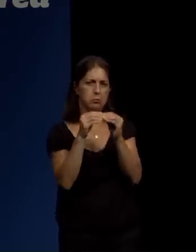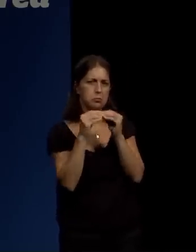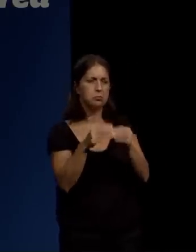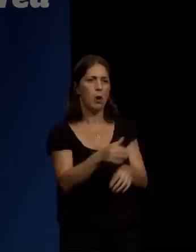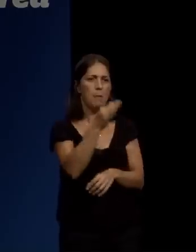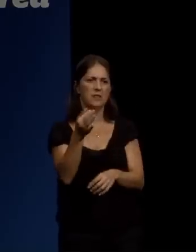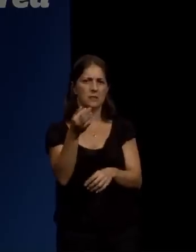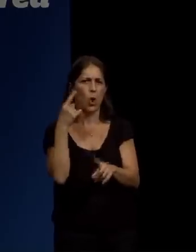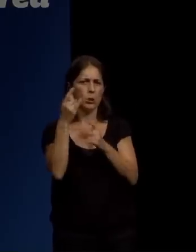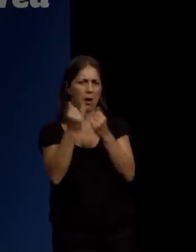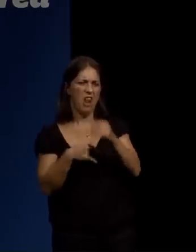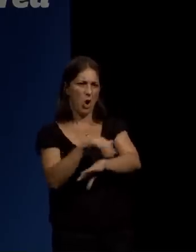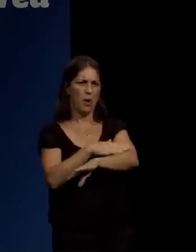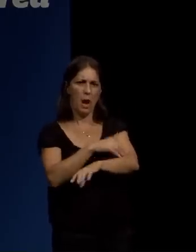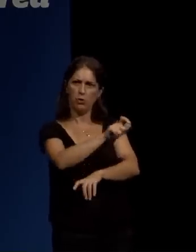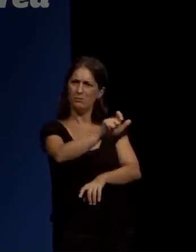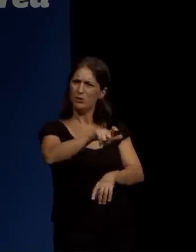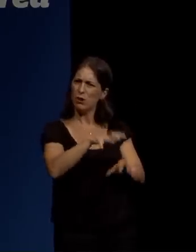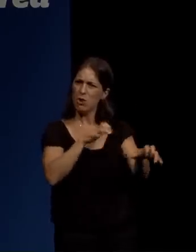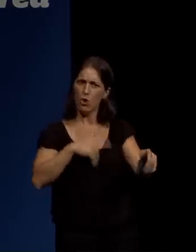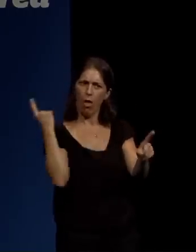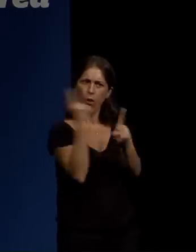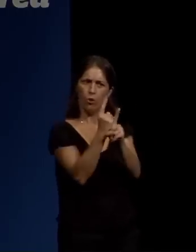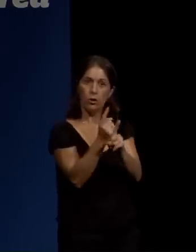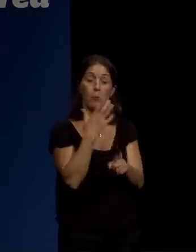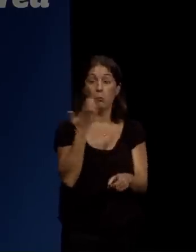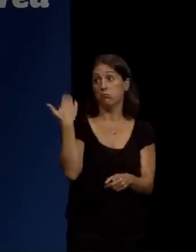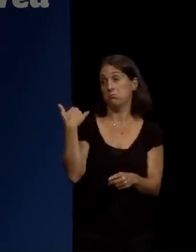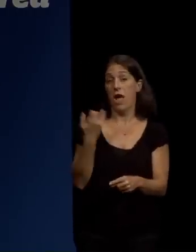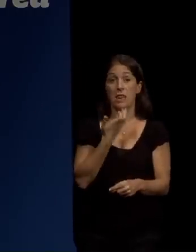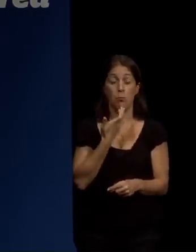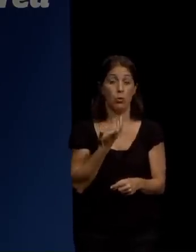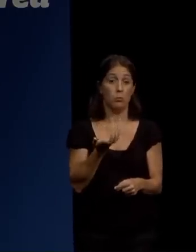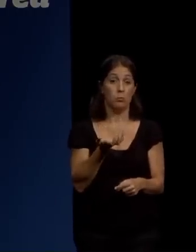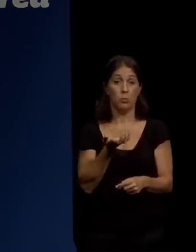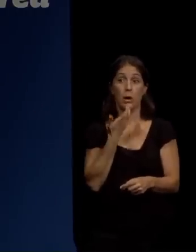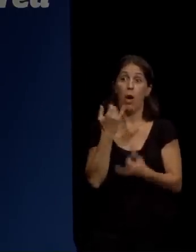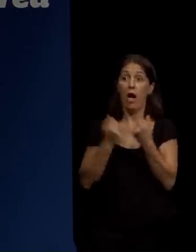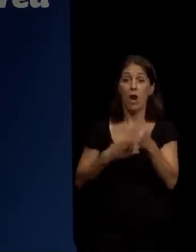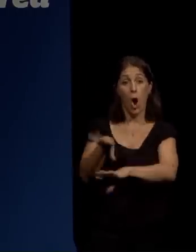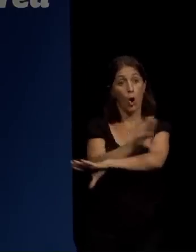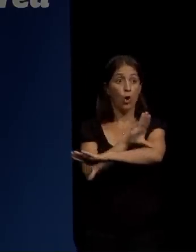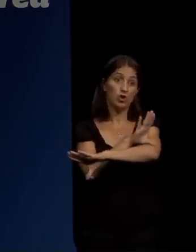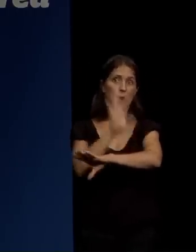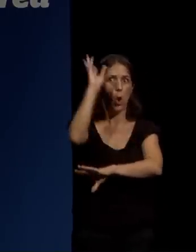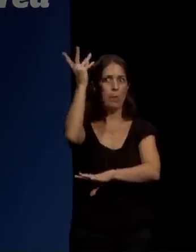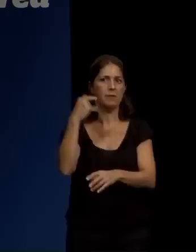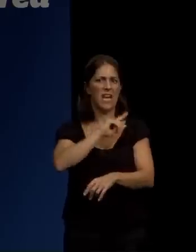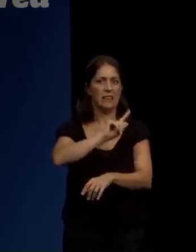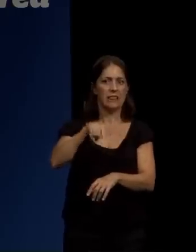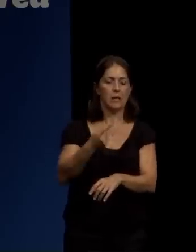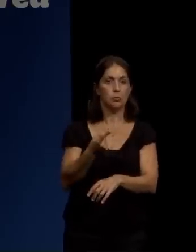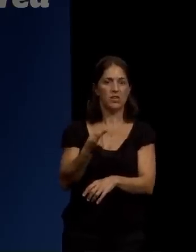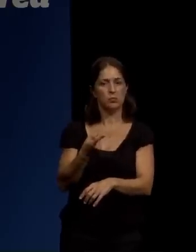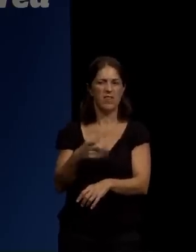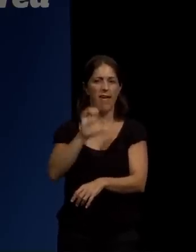maiorías sociais, porque así entenderemos moito máis casos como o do conselleiro Carlos del Álamo, que de ser conselleiro de Medio Ambiente pasou ao Consello de